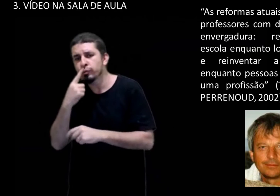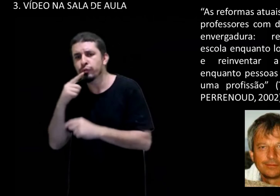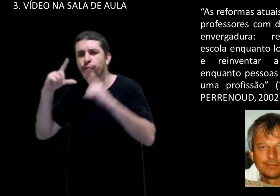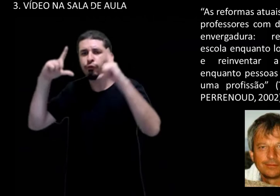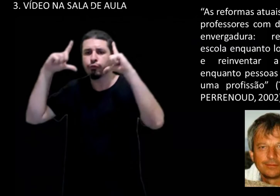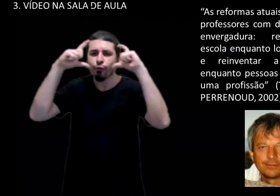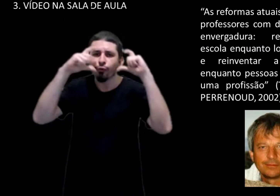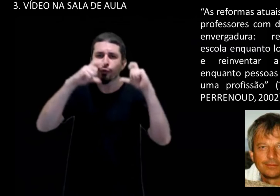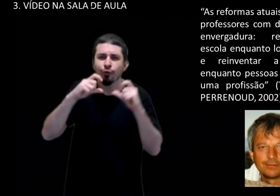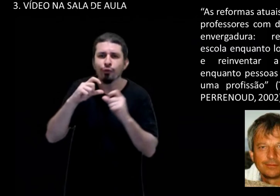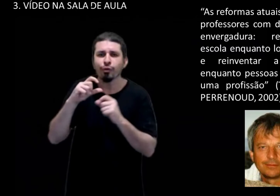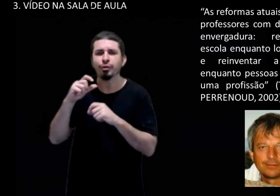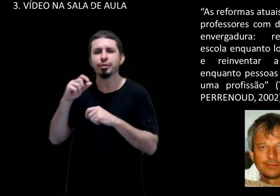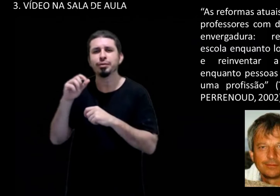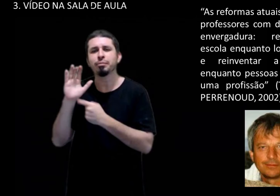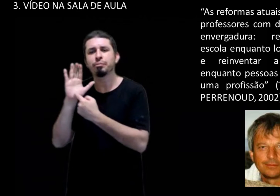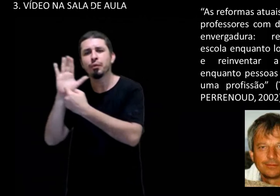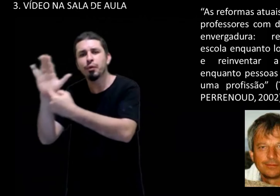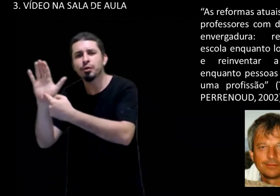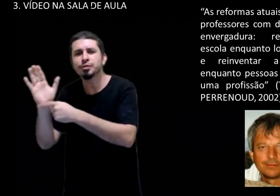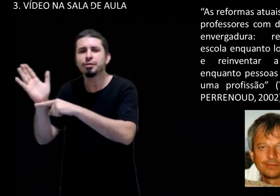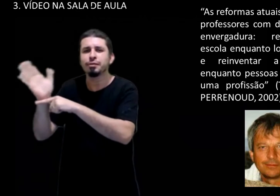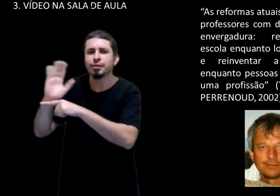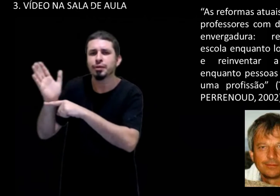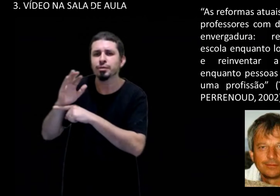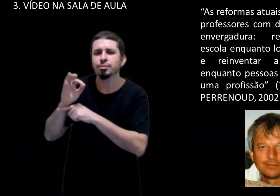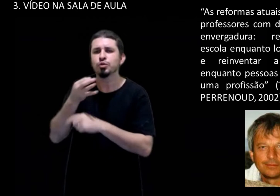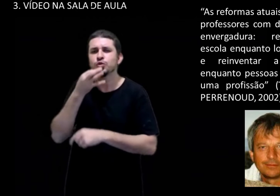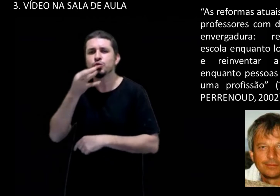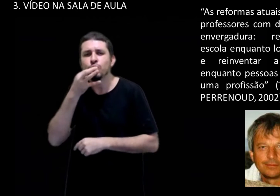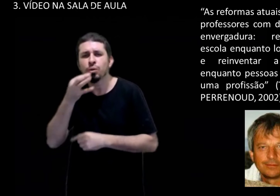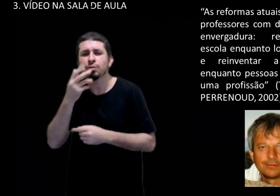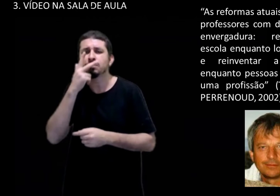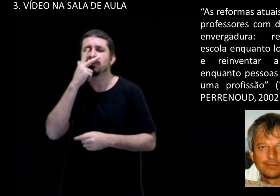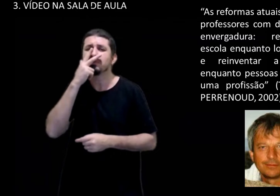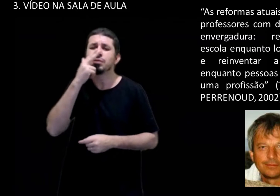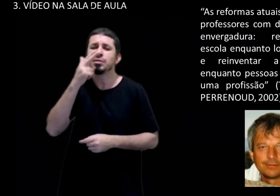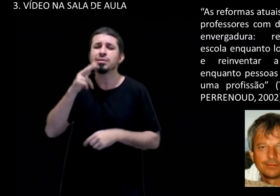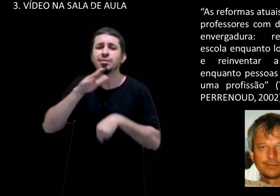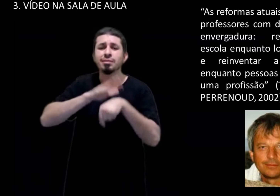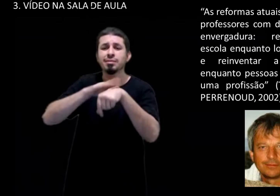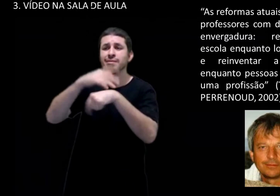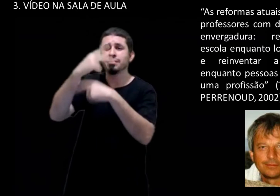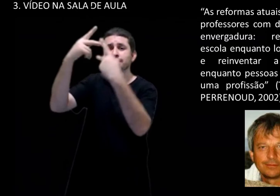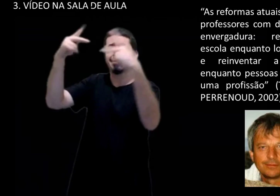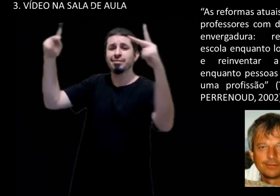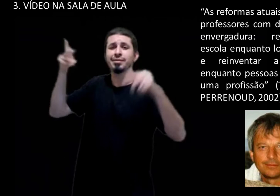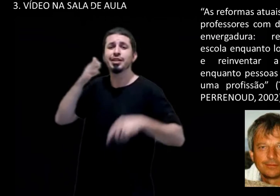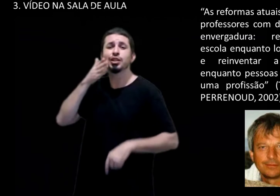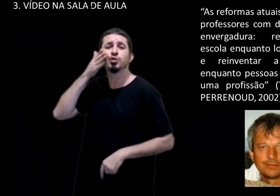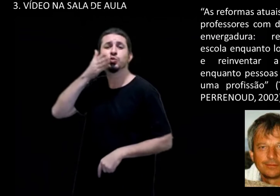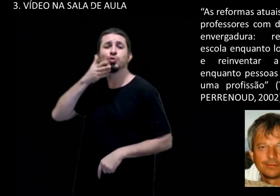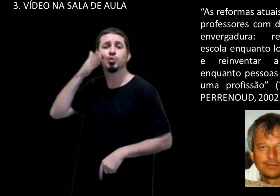organismo de tradução dos discursos de especialistas para a transmissão de informações aos alunos. Por essa